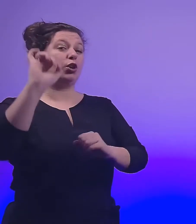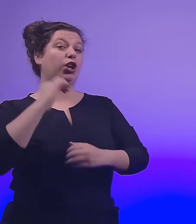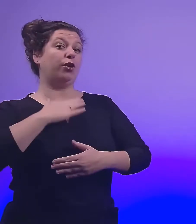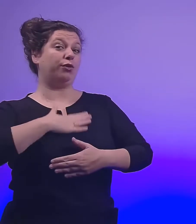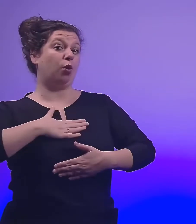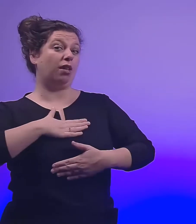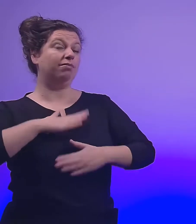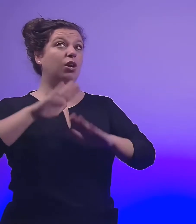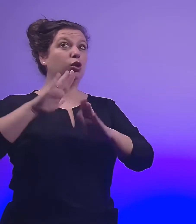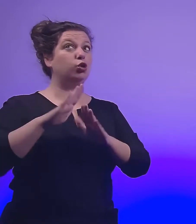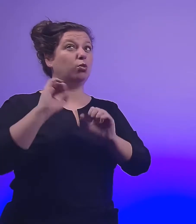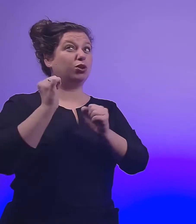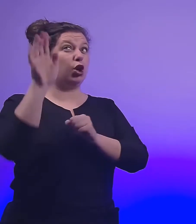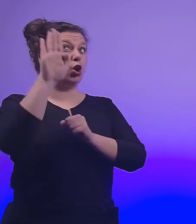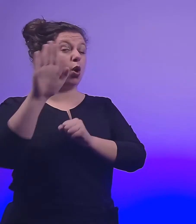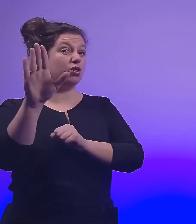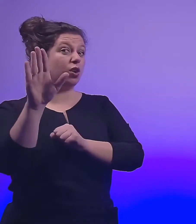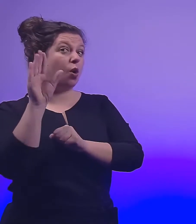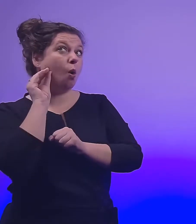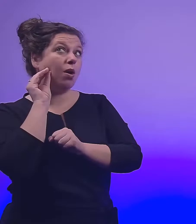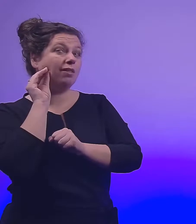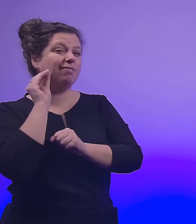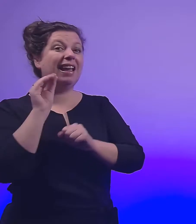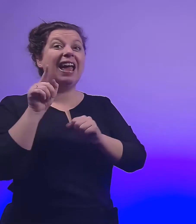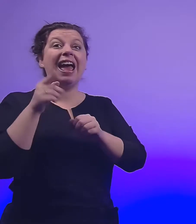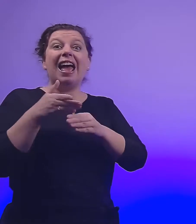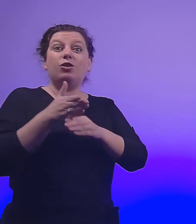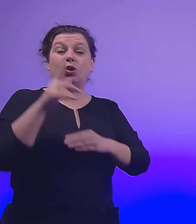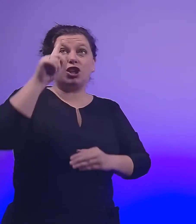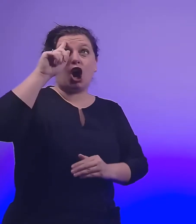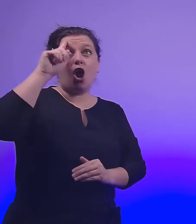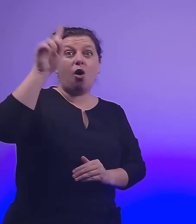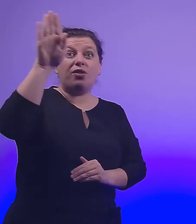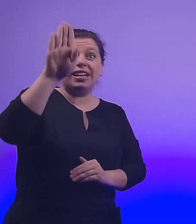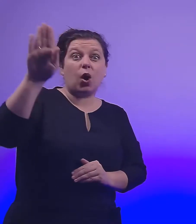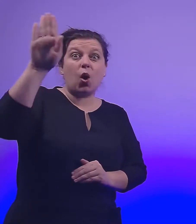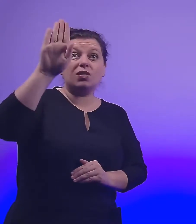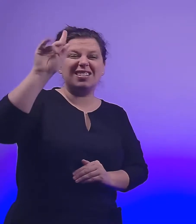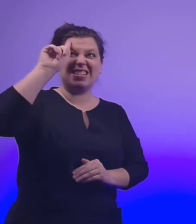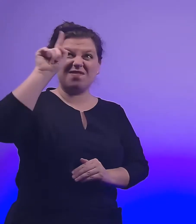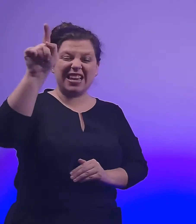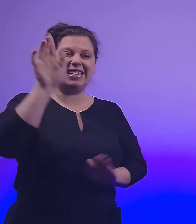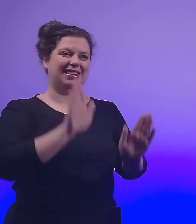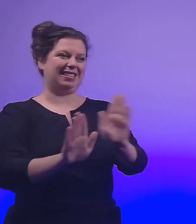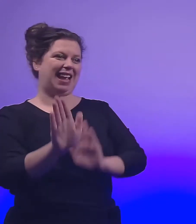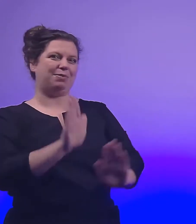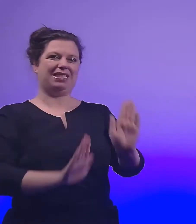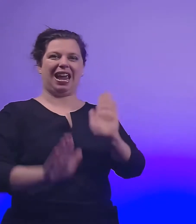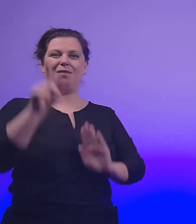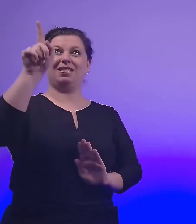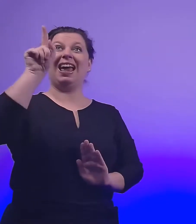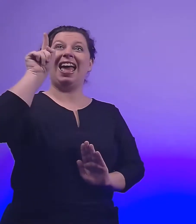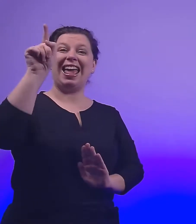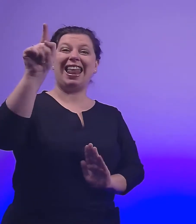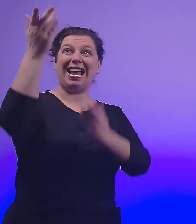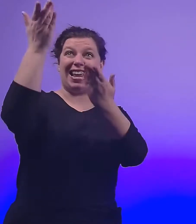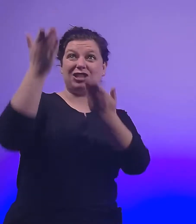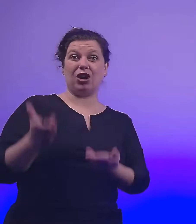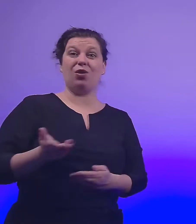God horen. Oh. En door te geloven in God weet je dat hij je beschermt... en dat hij er voor je is. En dat staat